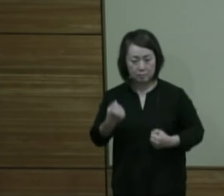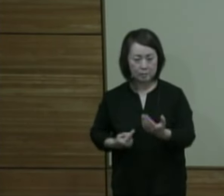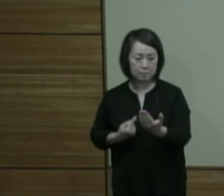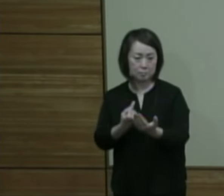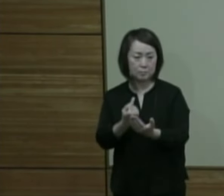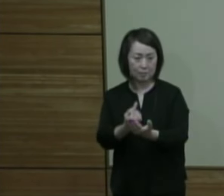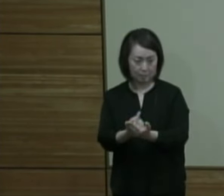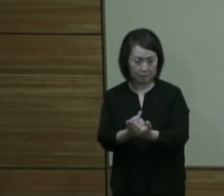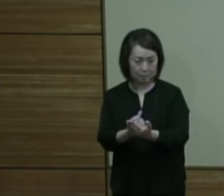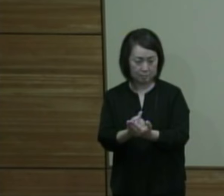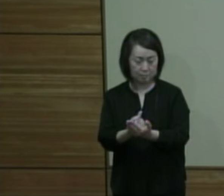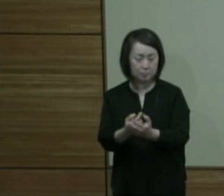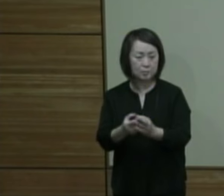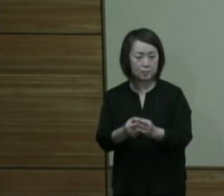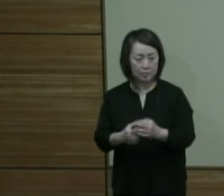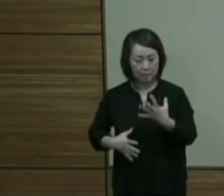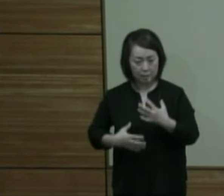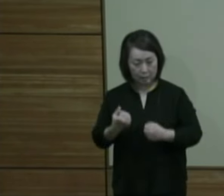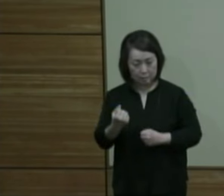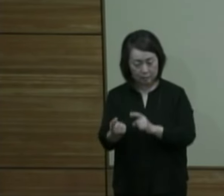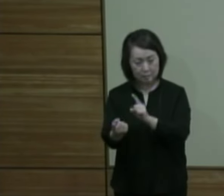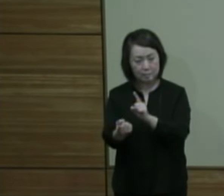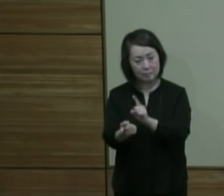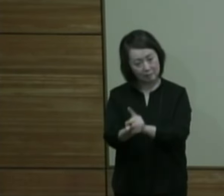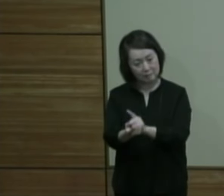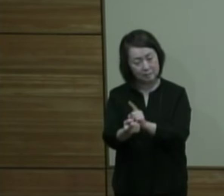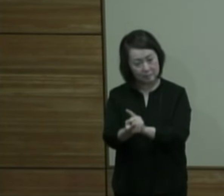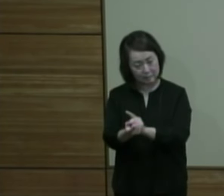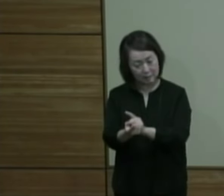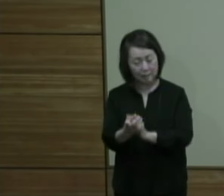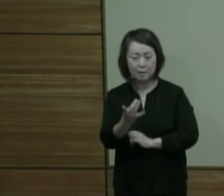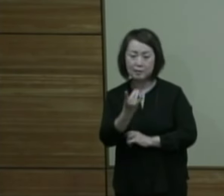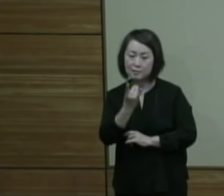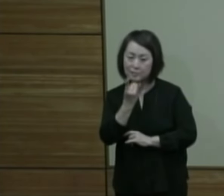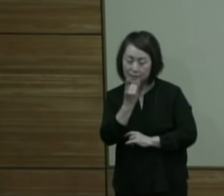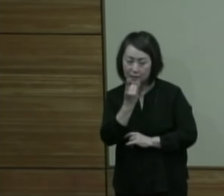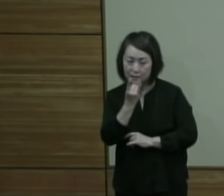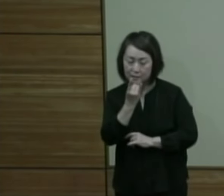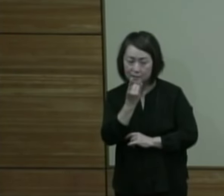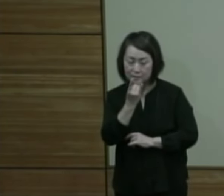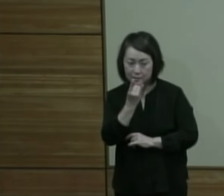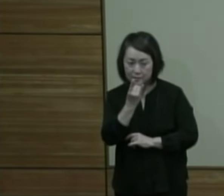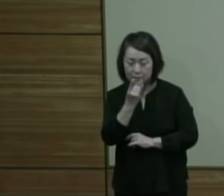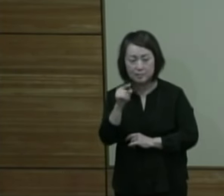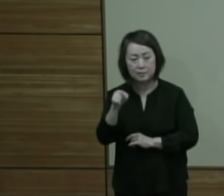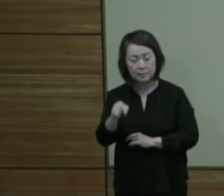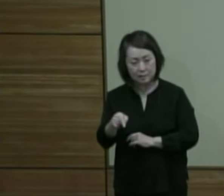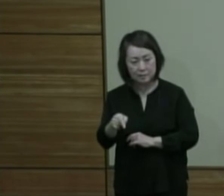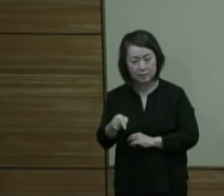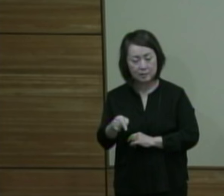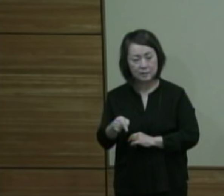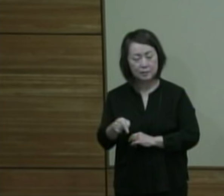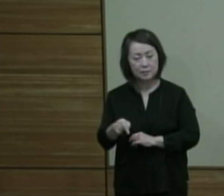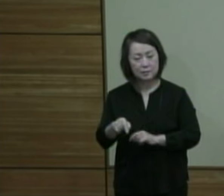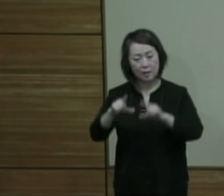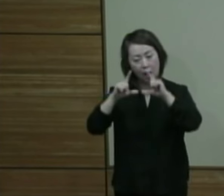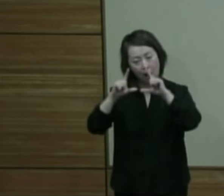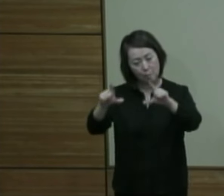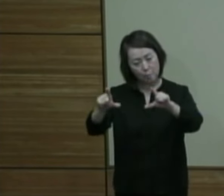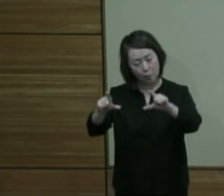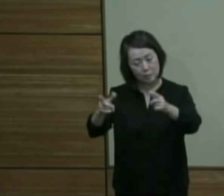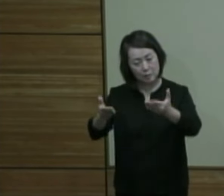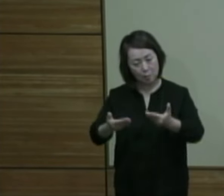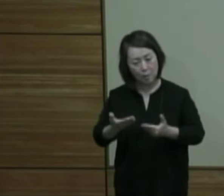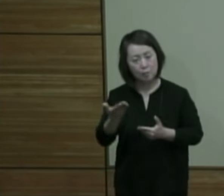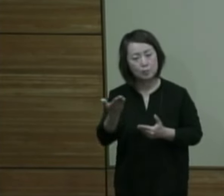るということで、学生さんに向けてなんかこうどういうことを期待して、パビリオンで発表とかしていただけしていたもらう